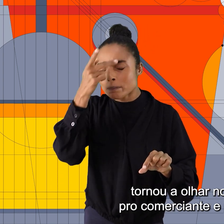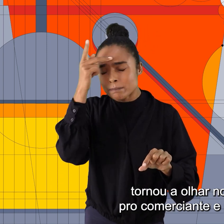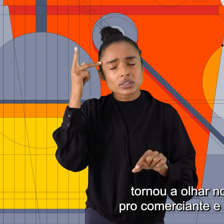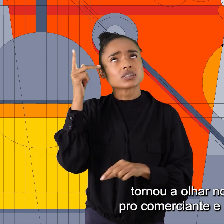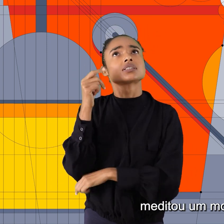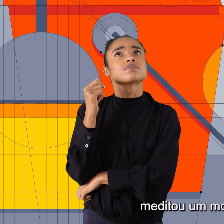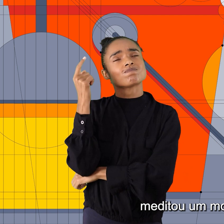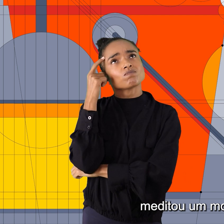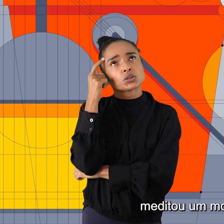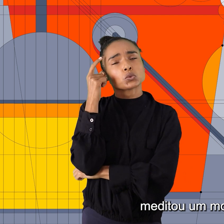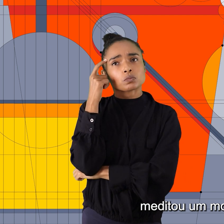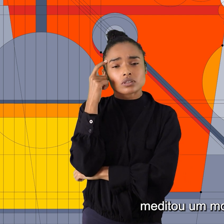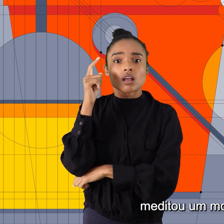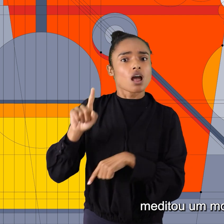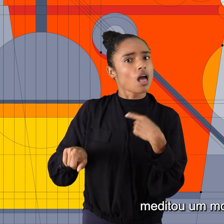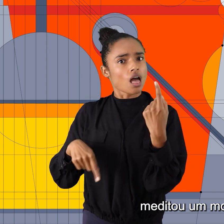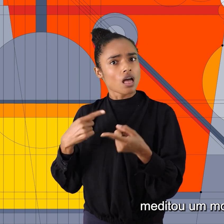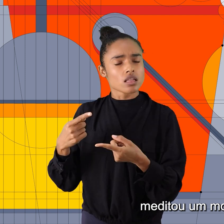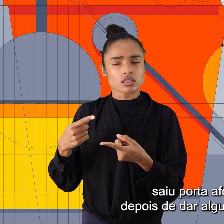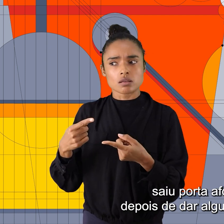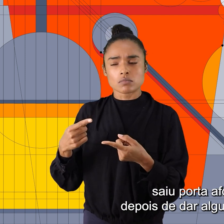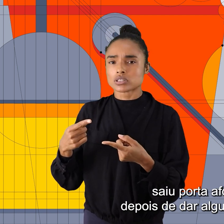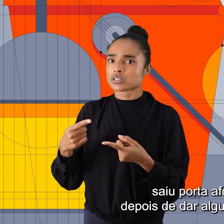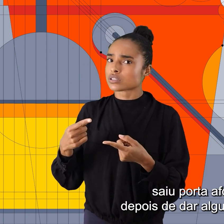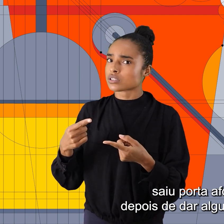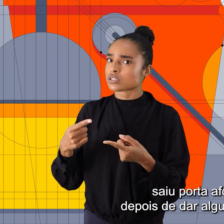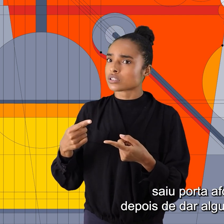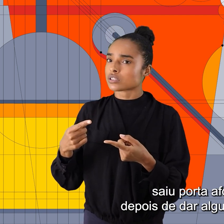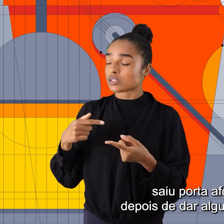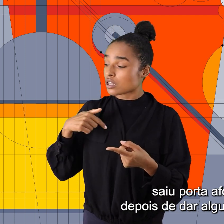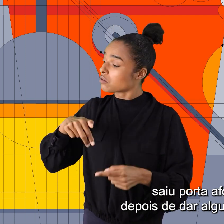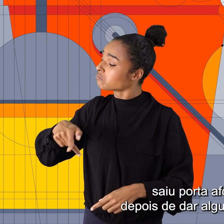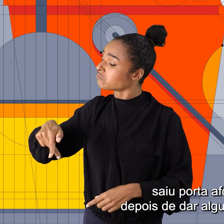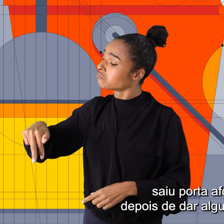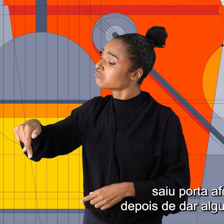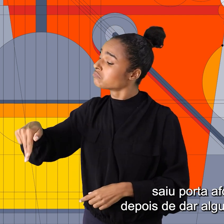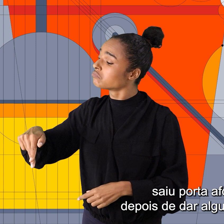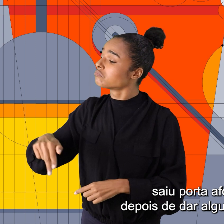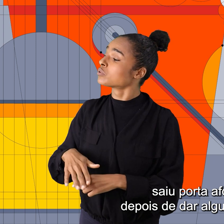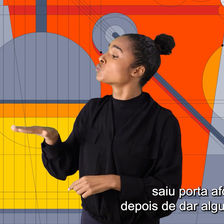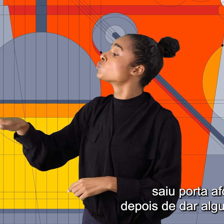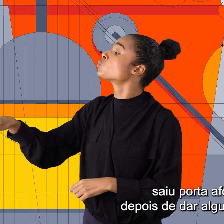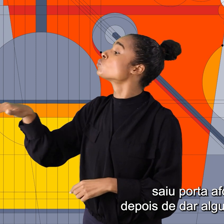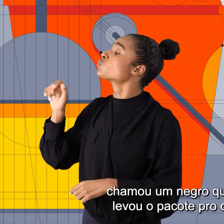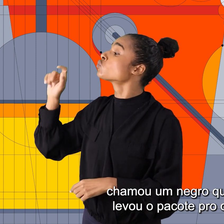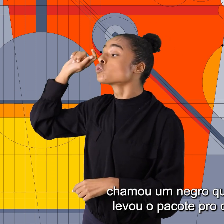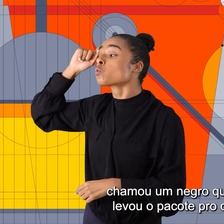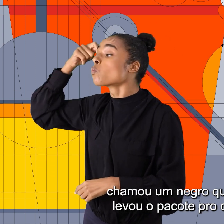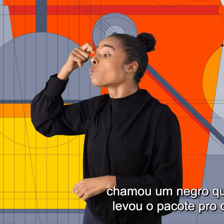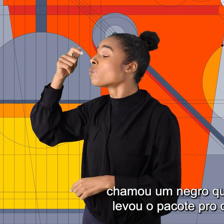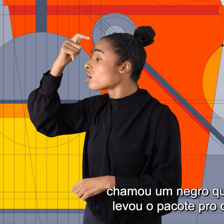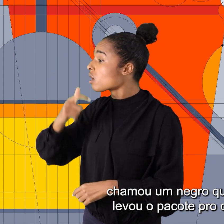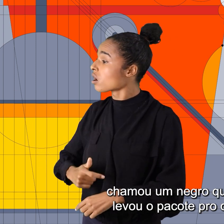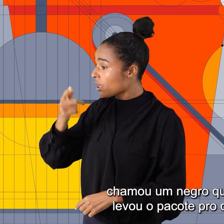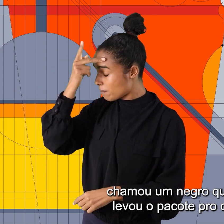pacote, meditou um momento, saiu porta fora e, depois de dar alguns passos, chamou